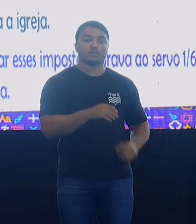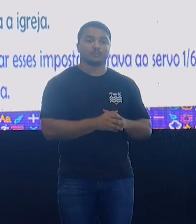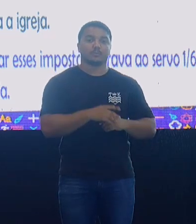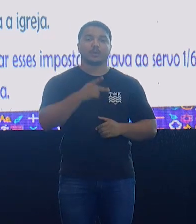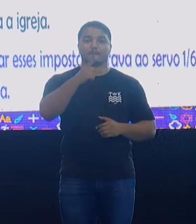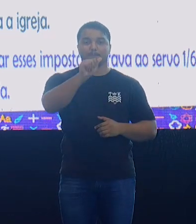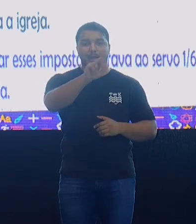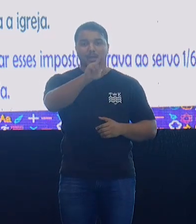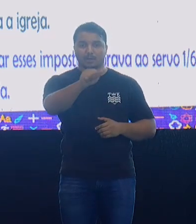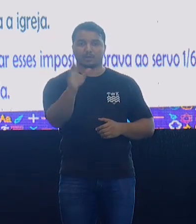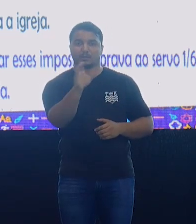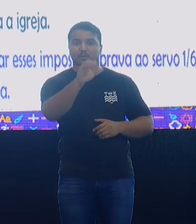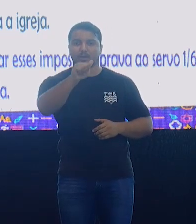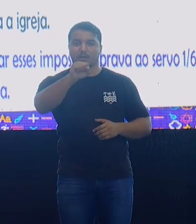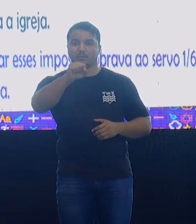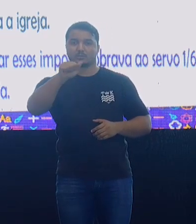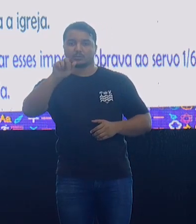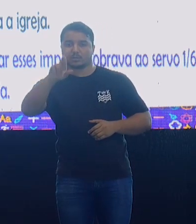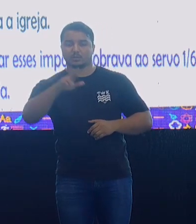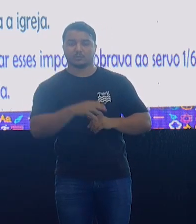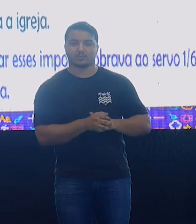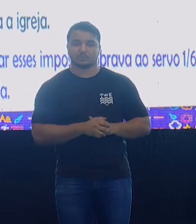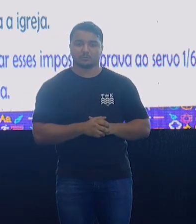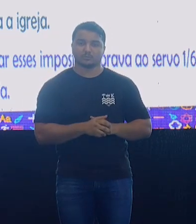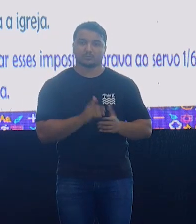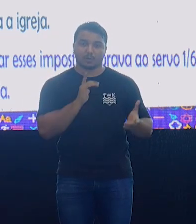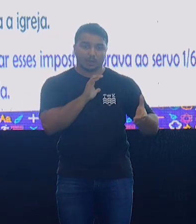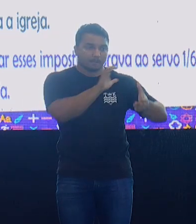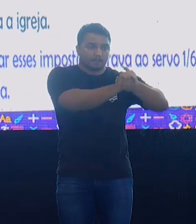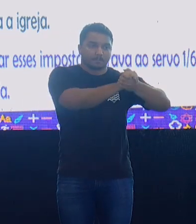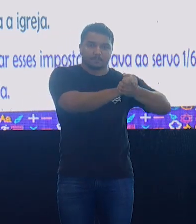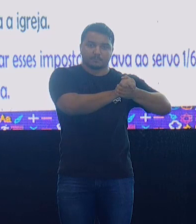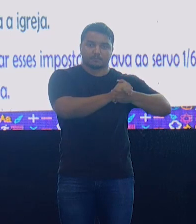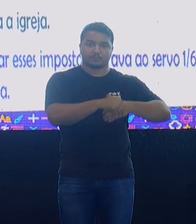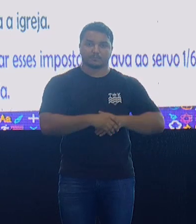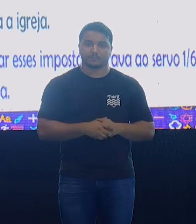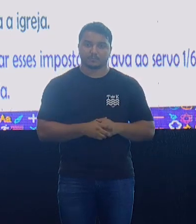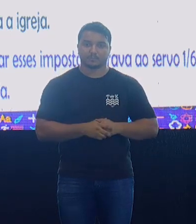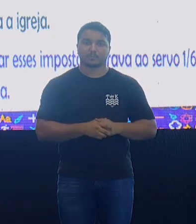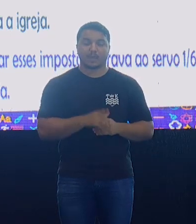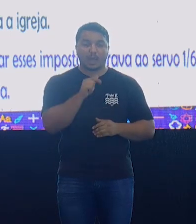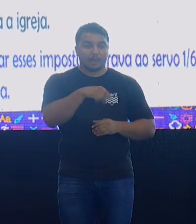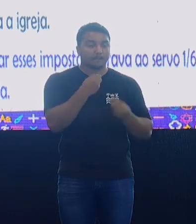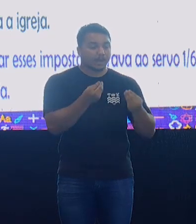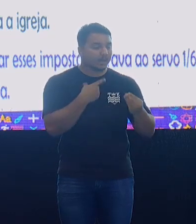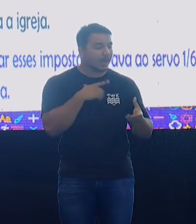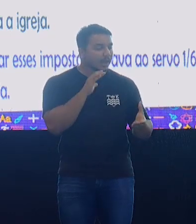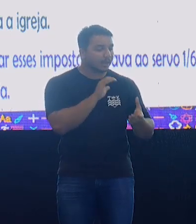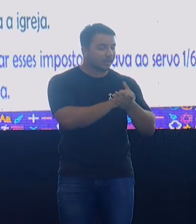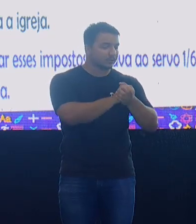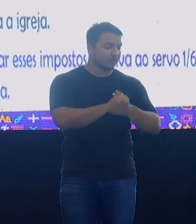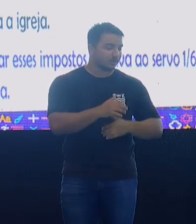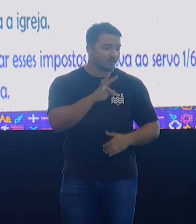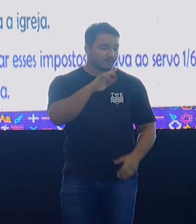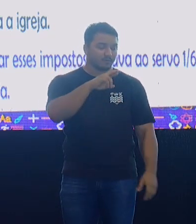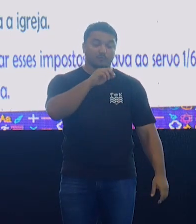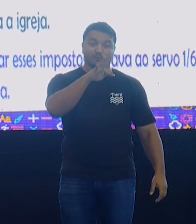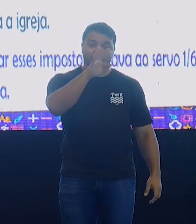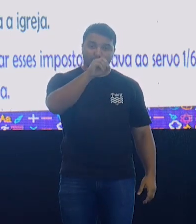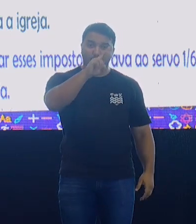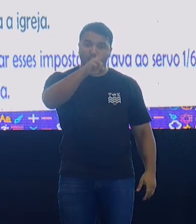para casar. For mariage. For mariagem é o nome desse imposto,